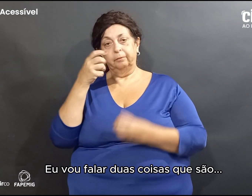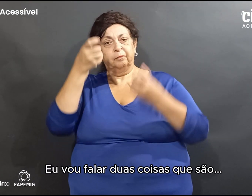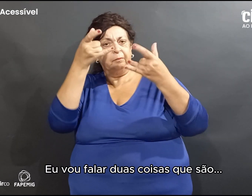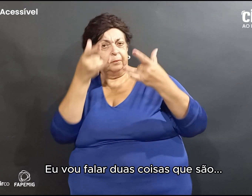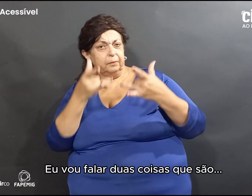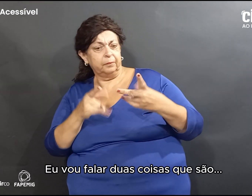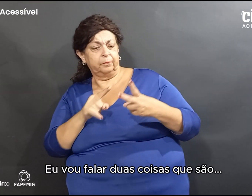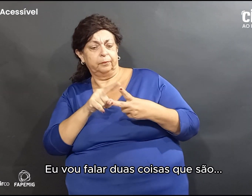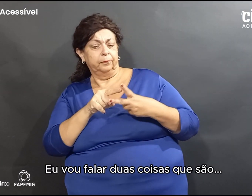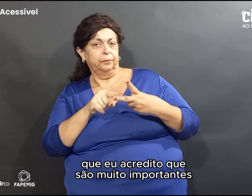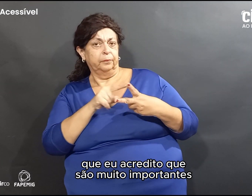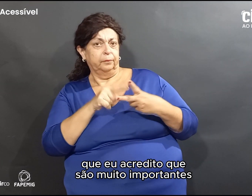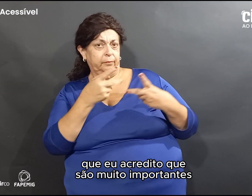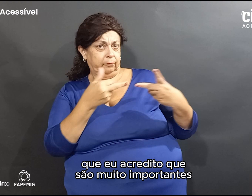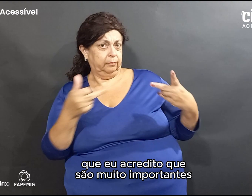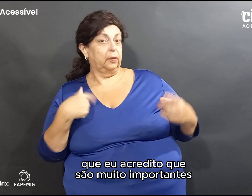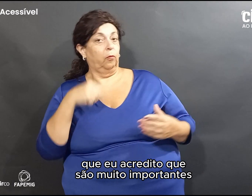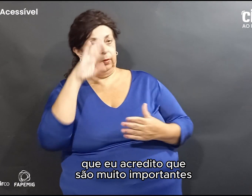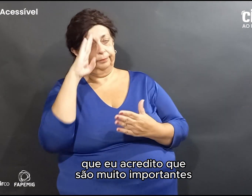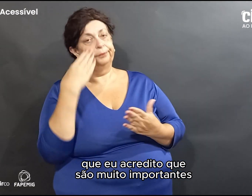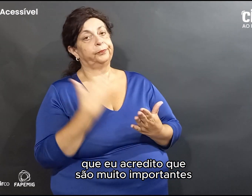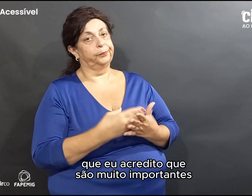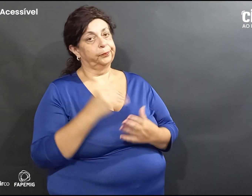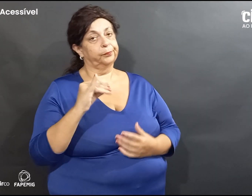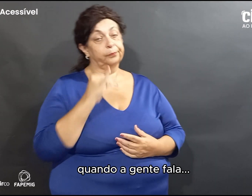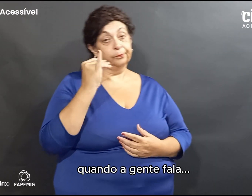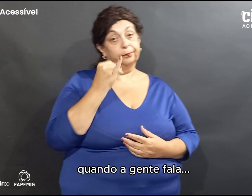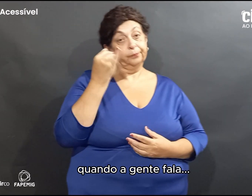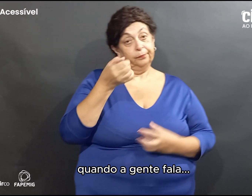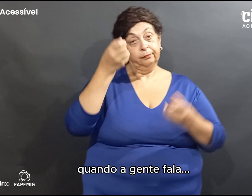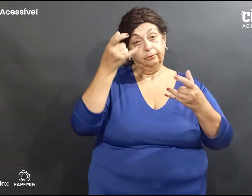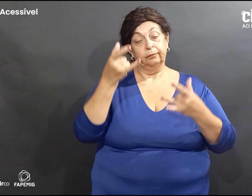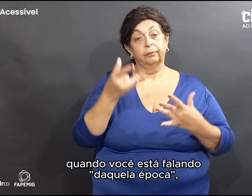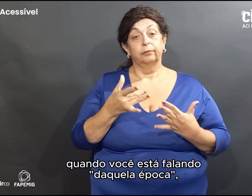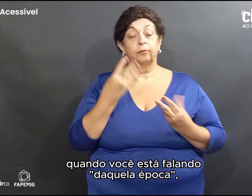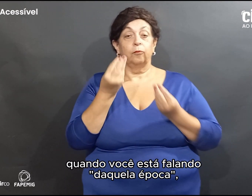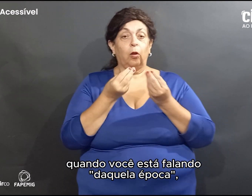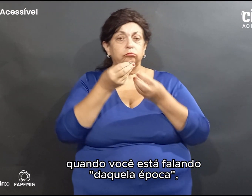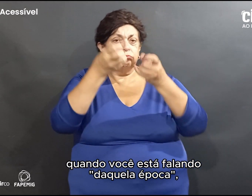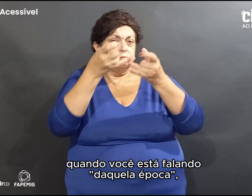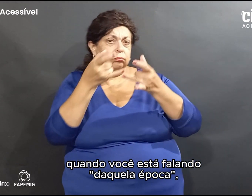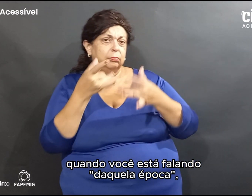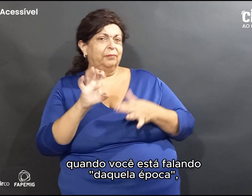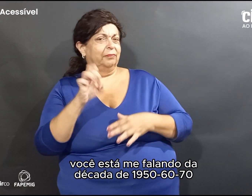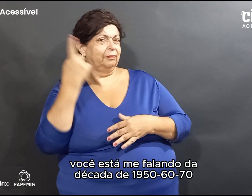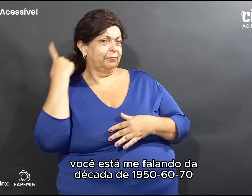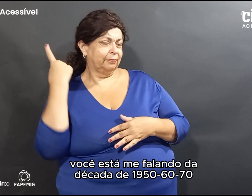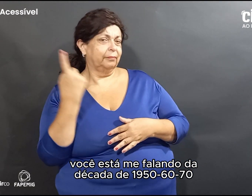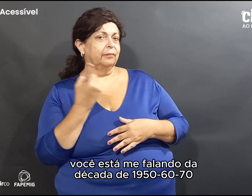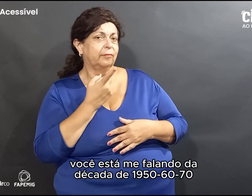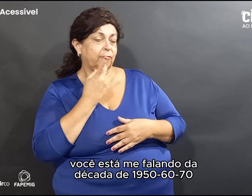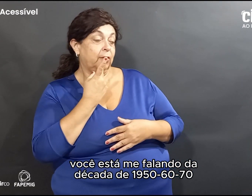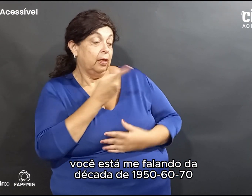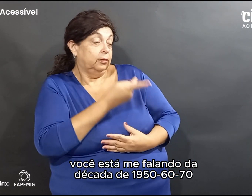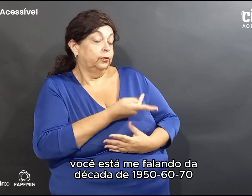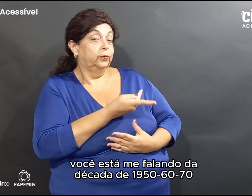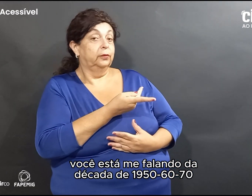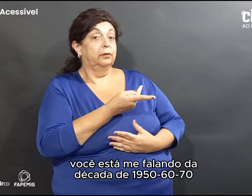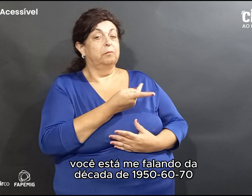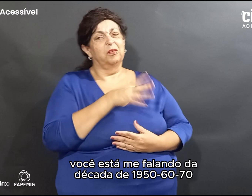duas coisas que eu acredito que são muito importantes quando a gente fala. Quando você está falando daquela época, você está me falando da década de 50,